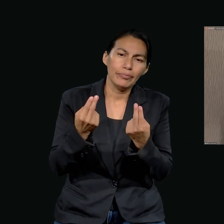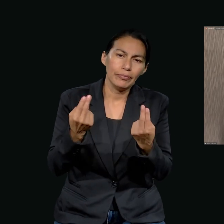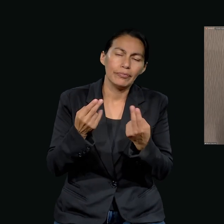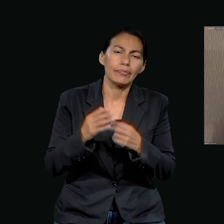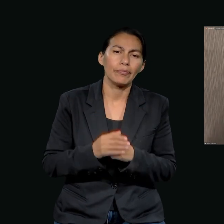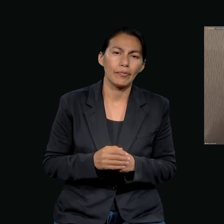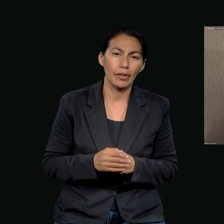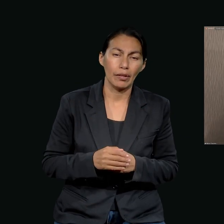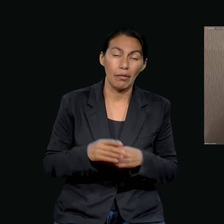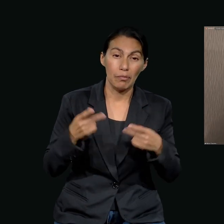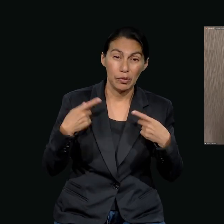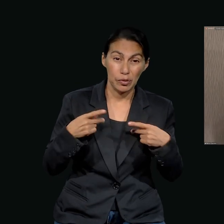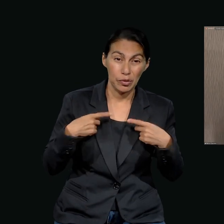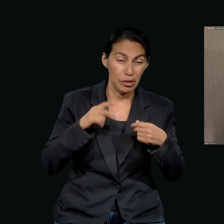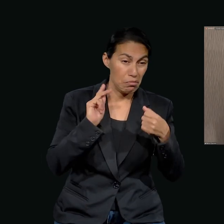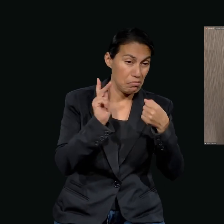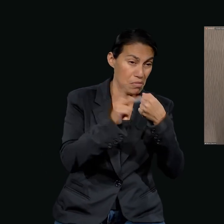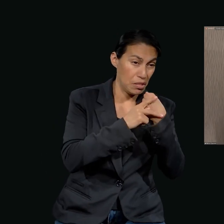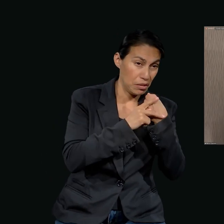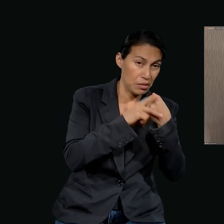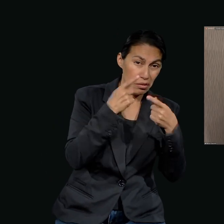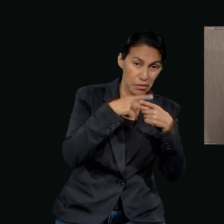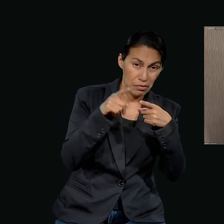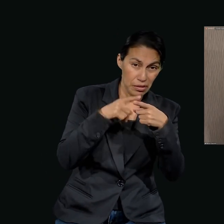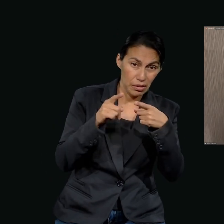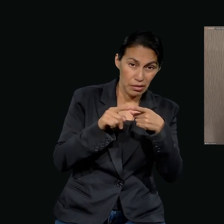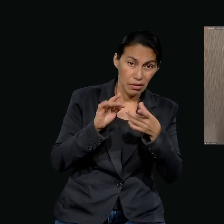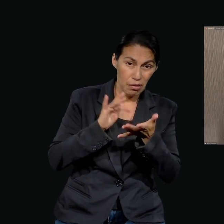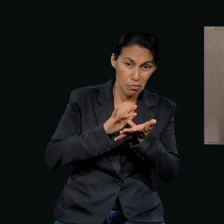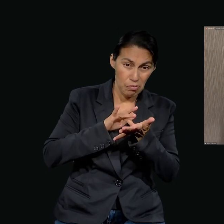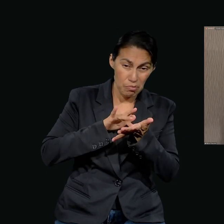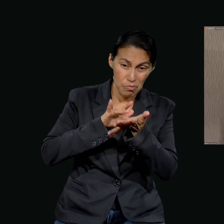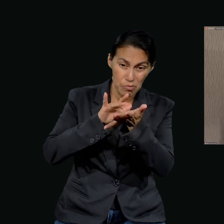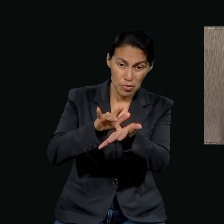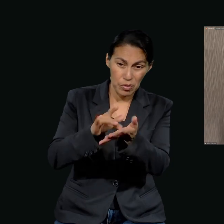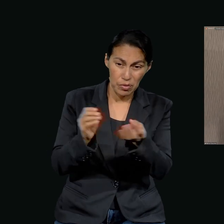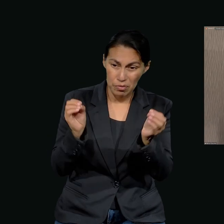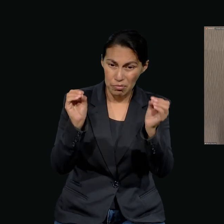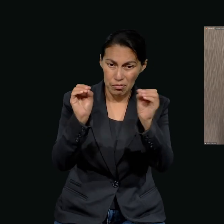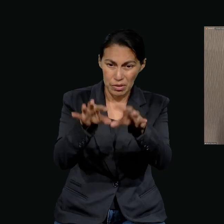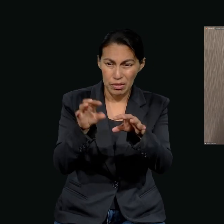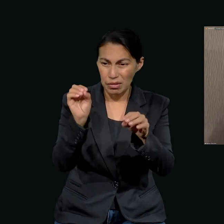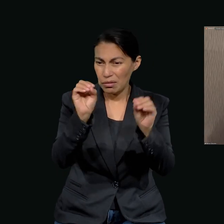caridad De todos Los Países Que están enviando Sus